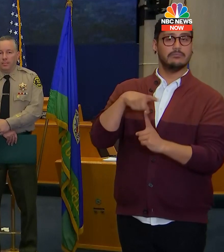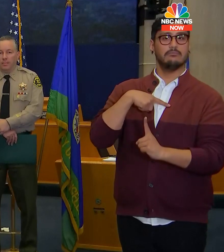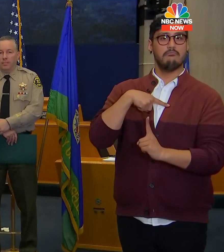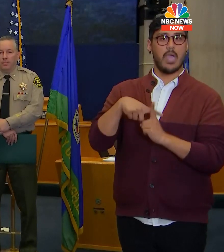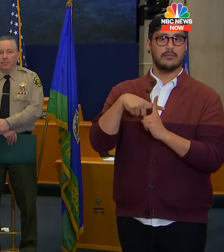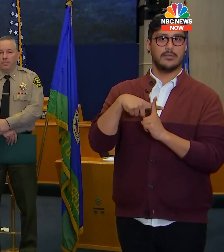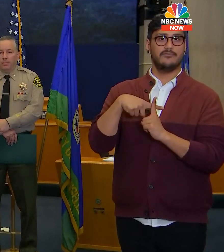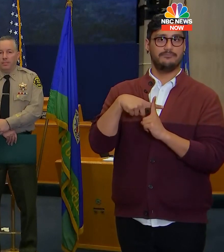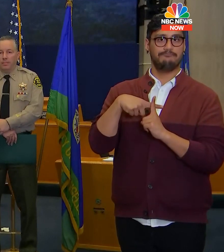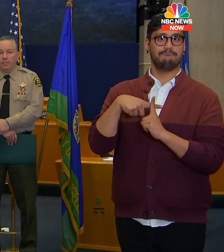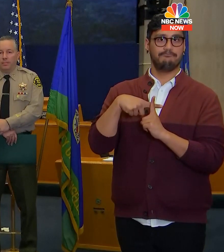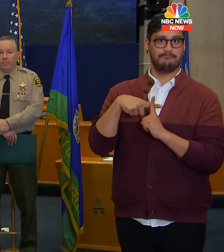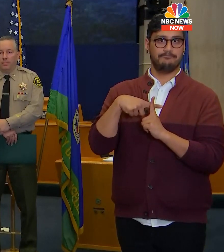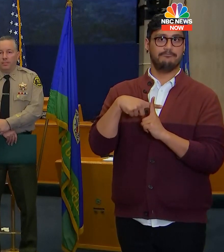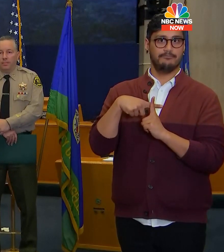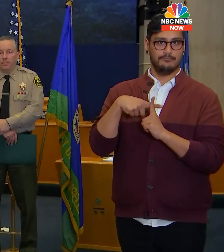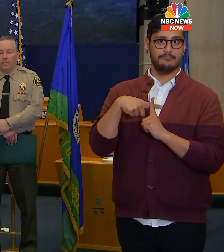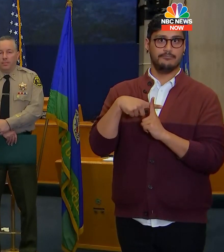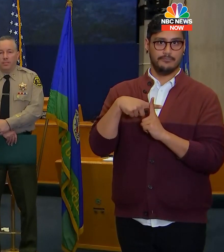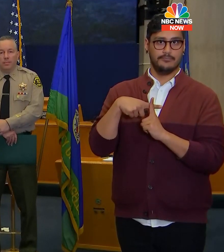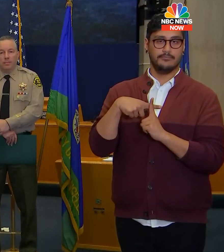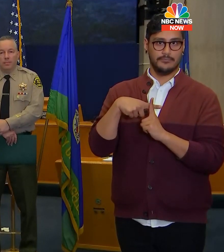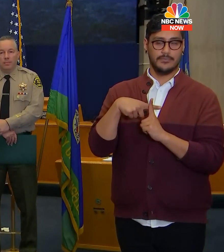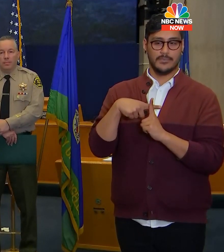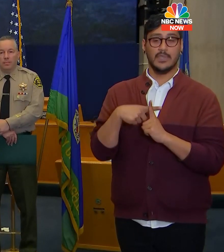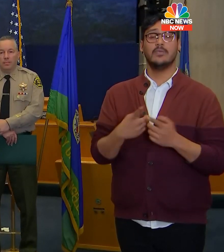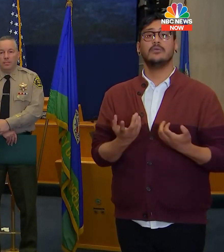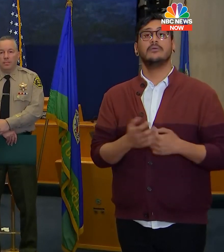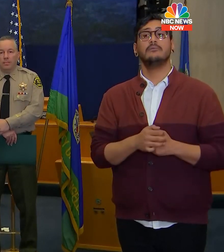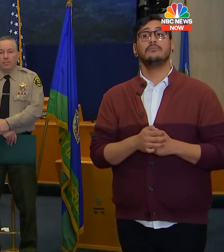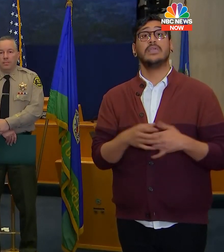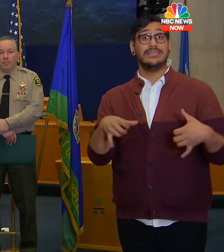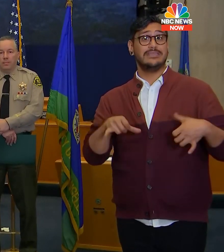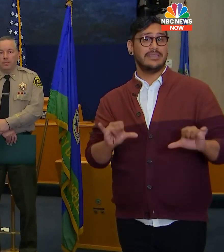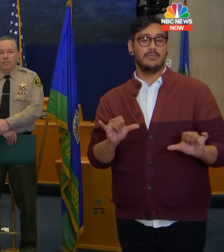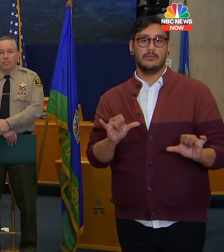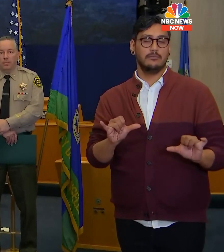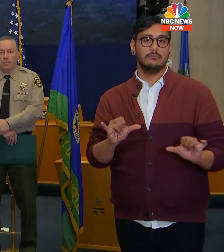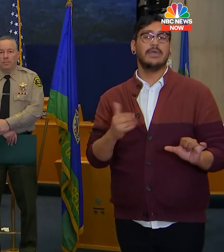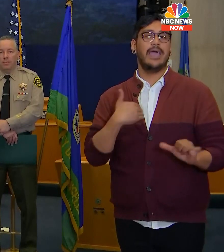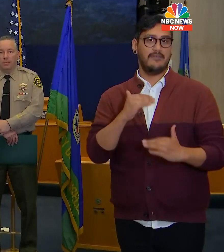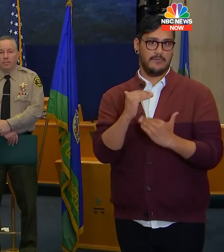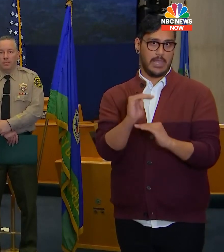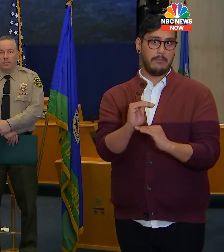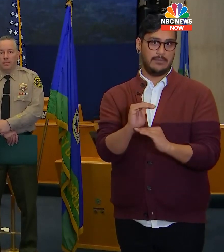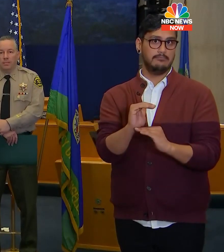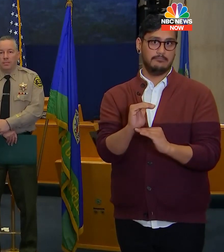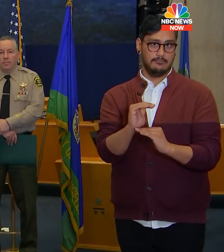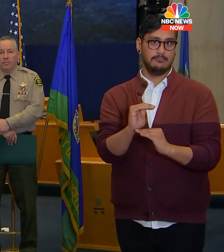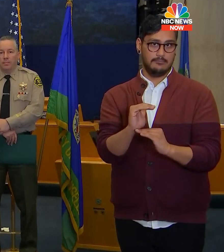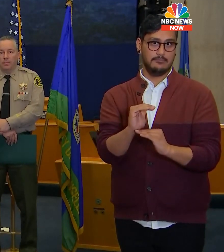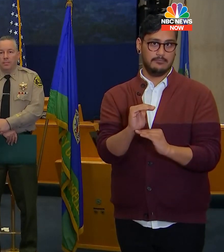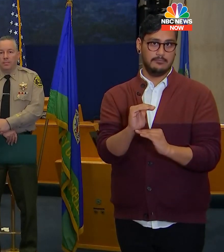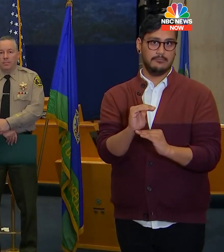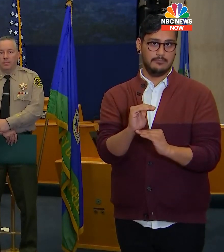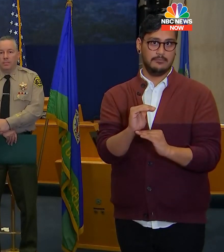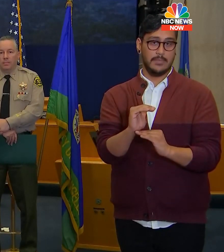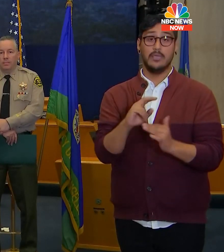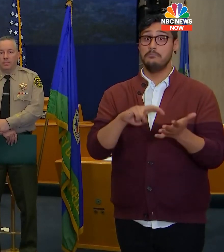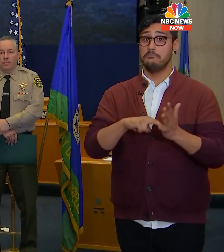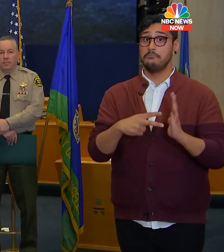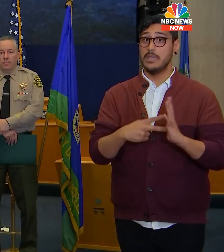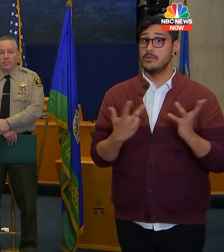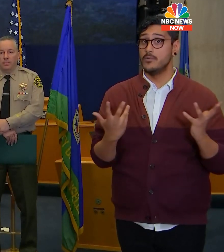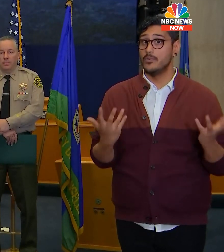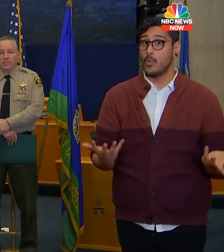positivos. Todavía tenemos limitaciones en las pruebas y lo que significa esto es que es